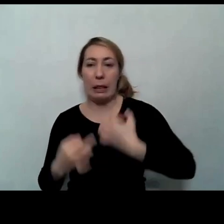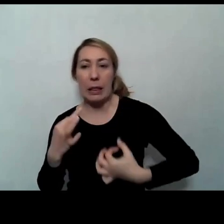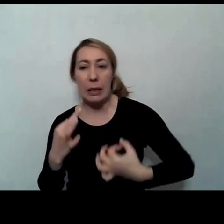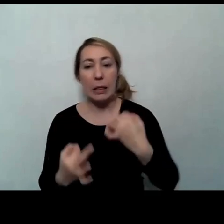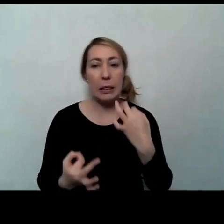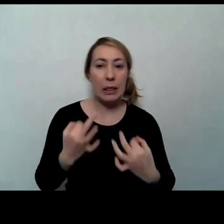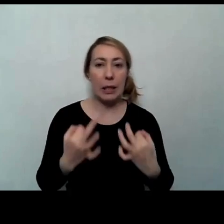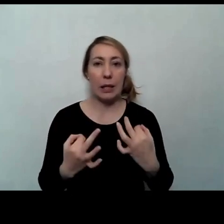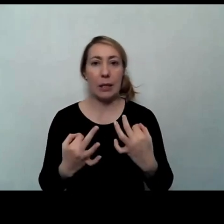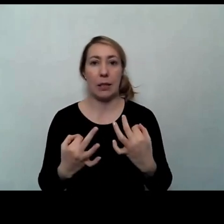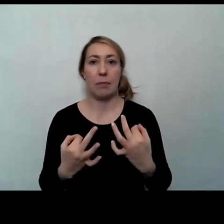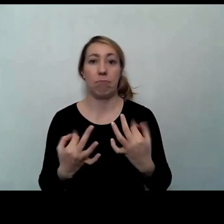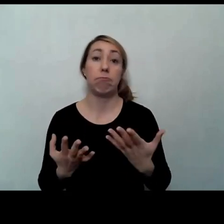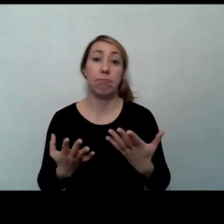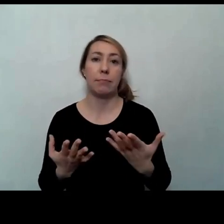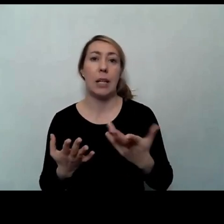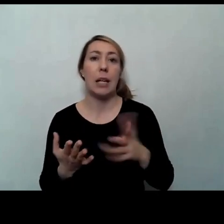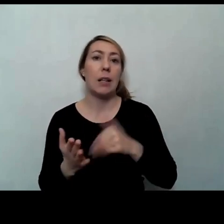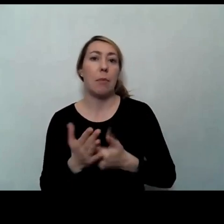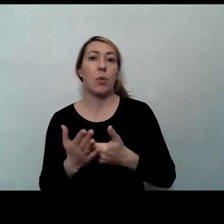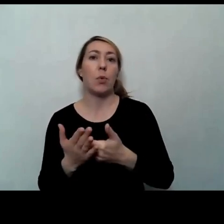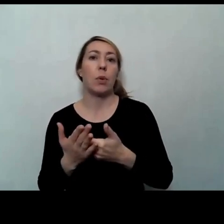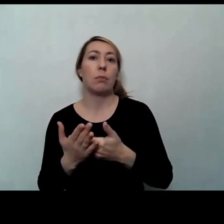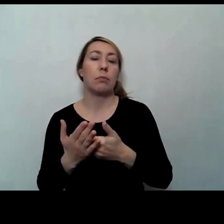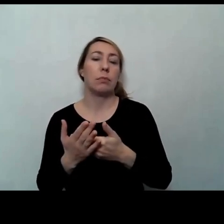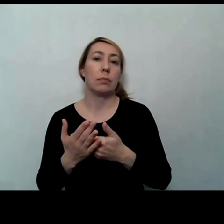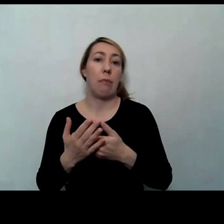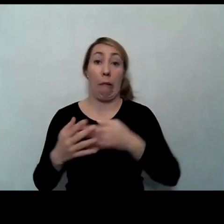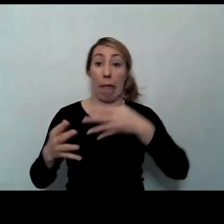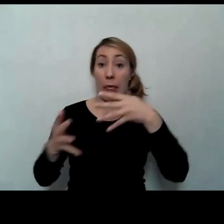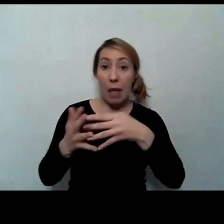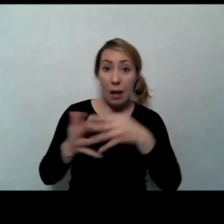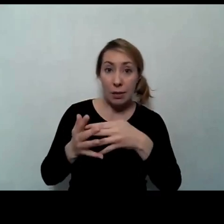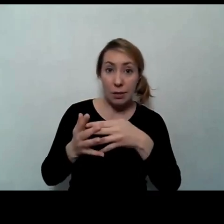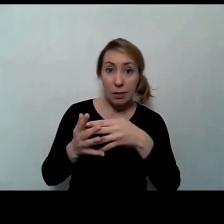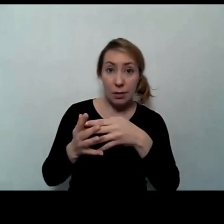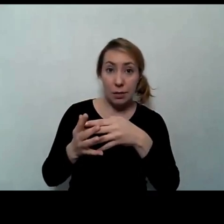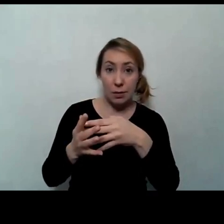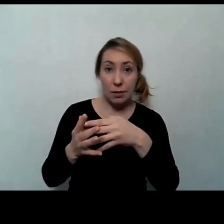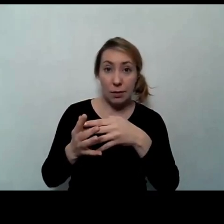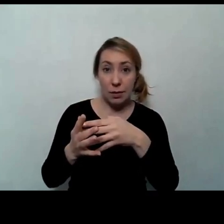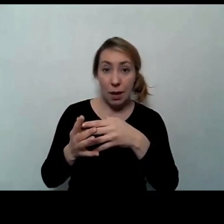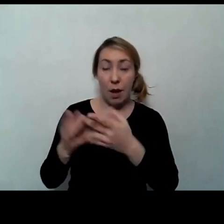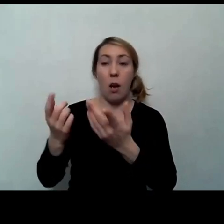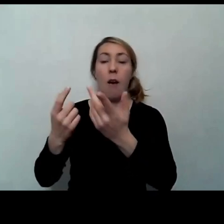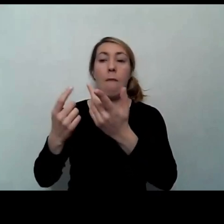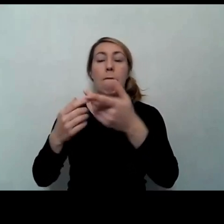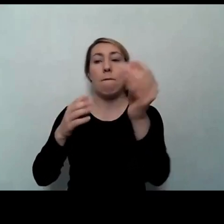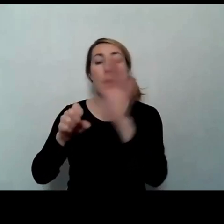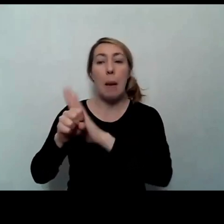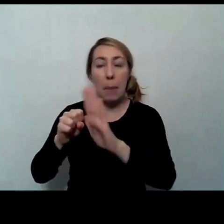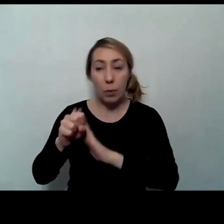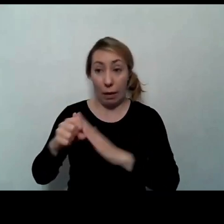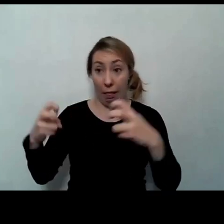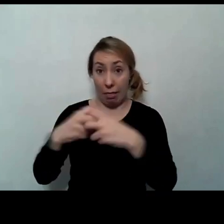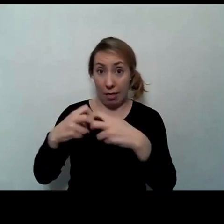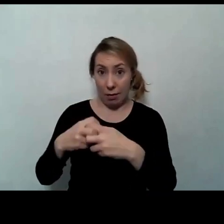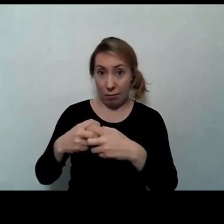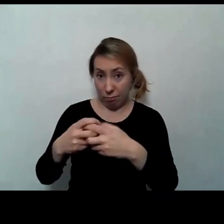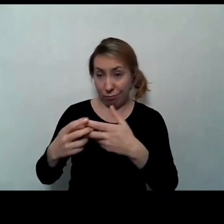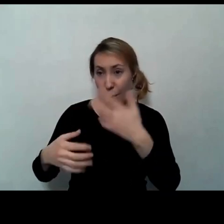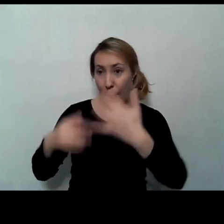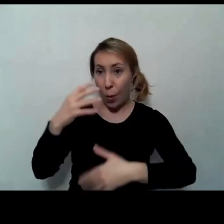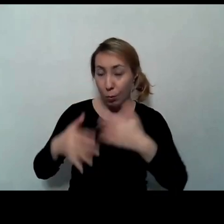tym, bo poza tym, że test jest do wypełnienia w internecie przez komputer, co się właśnie, jak Marta